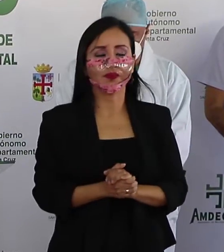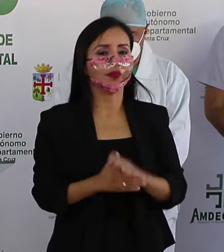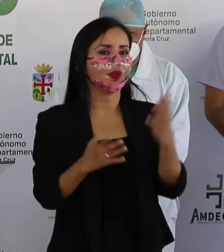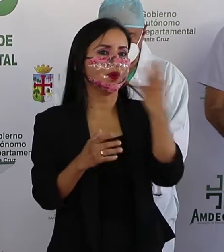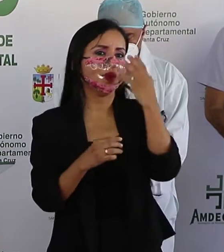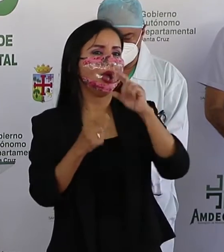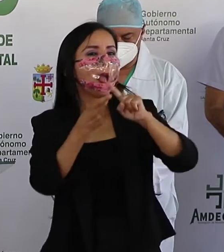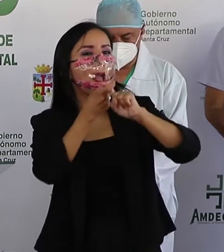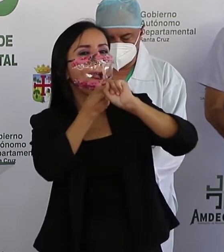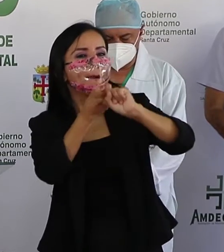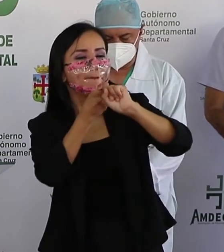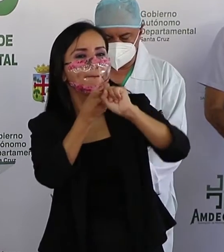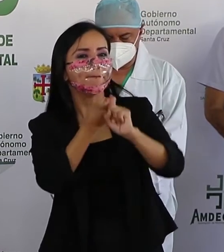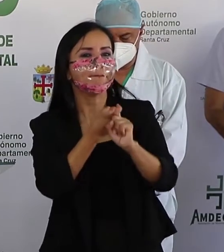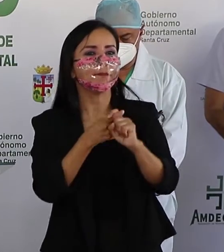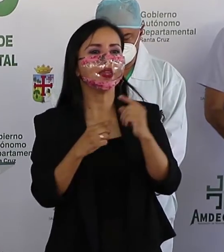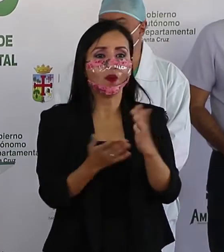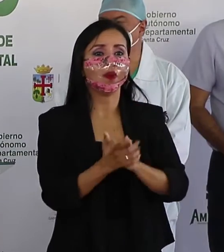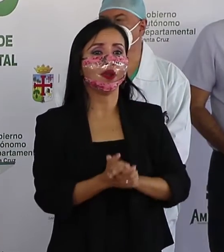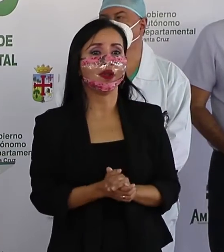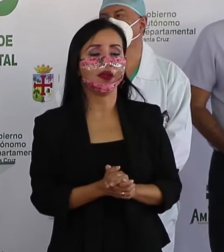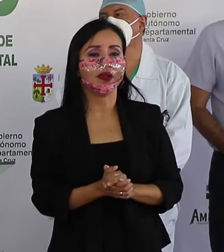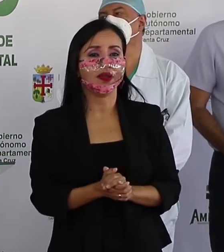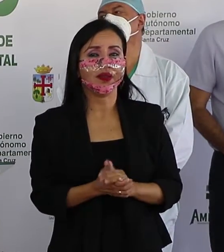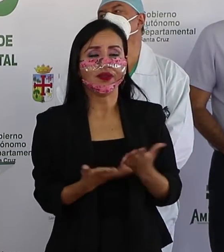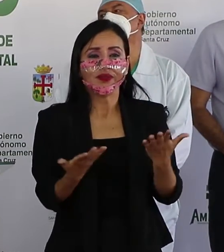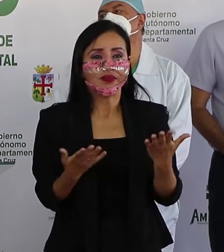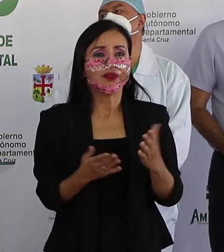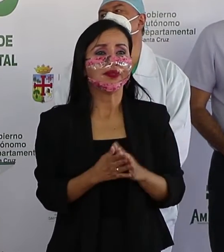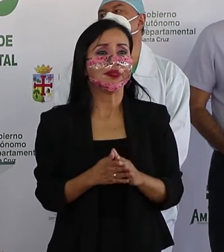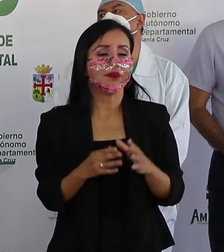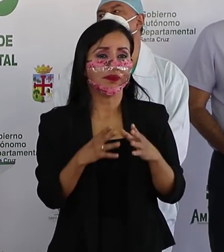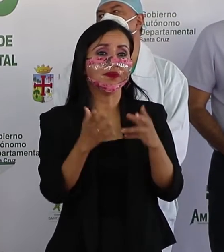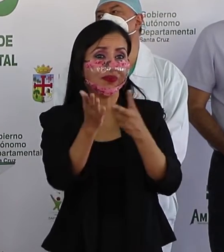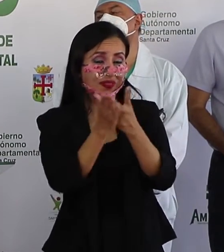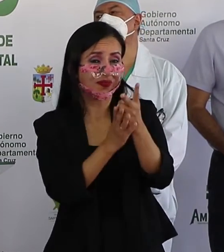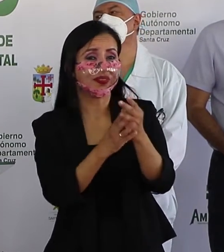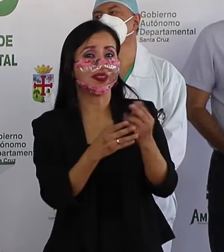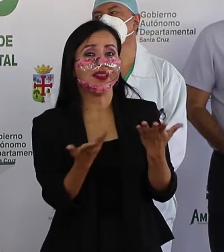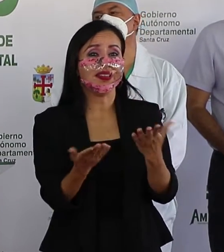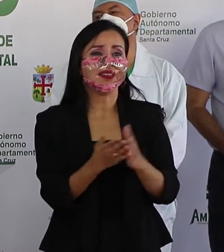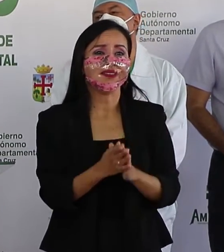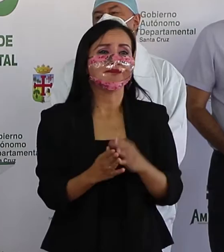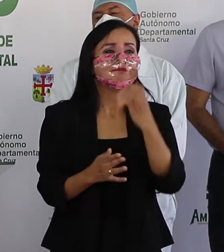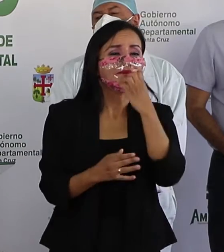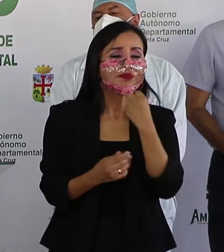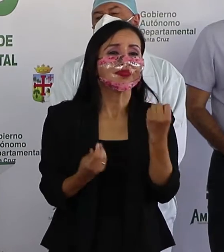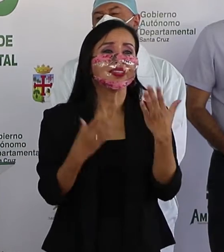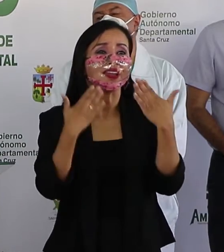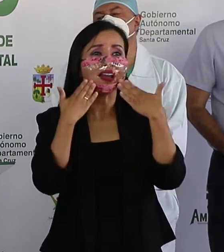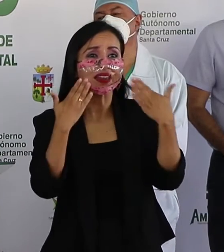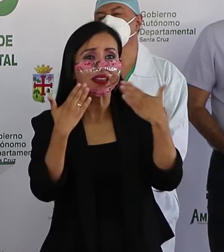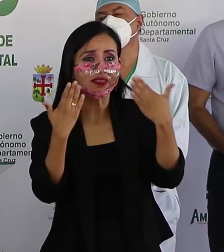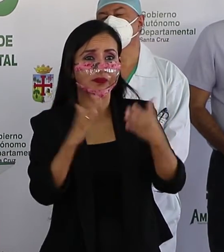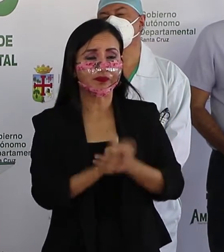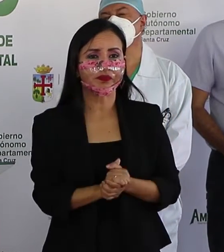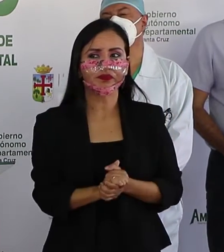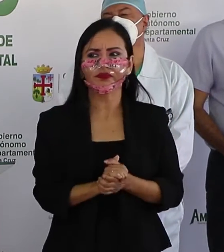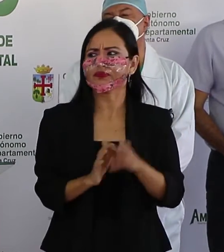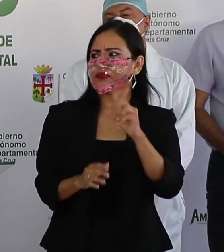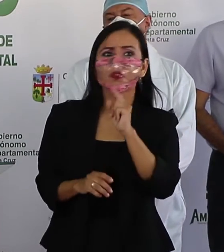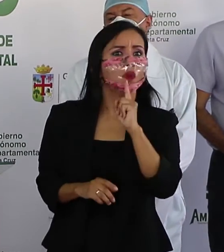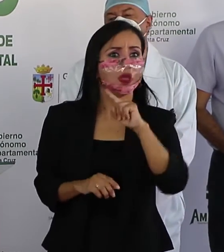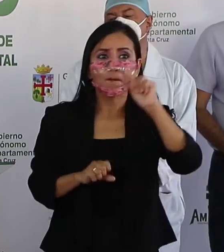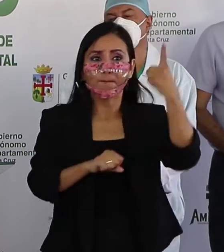dilecto amigo, el señor cónsul. Por medio de él, un encarecido agradecimiento. Esta no